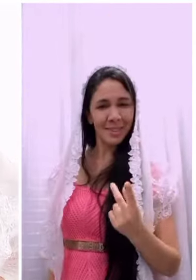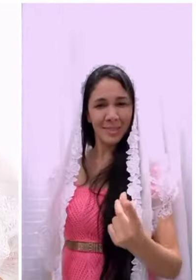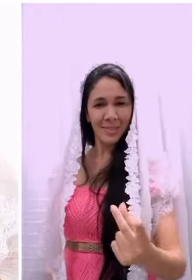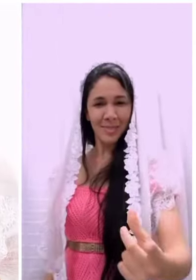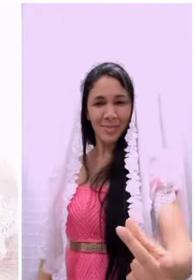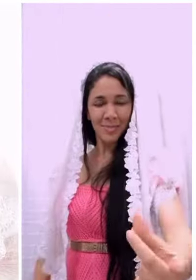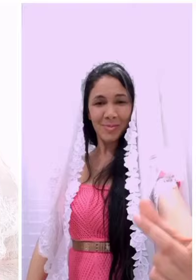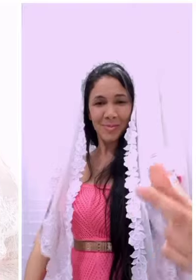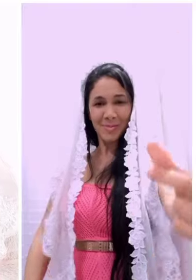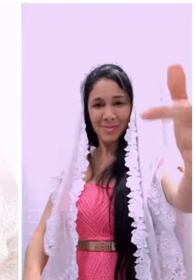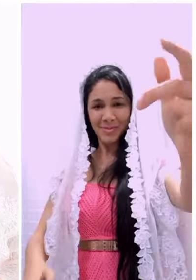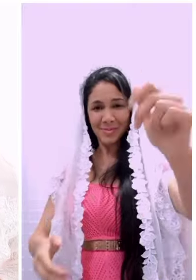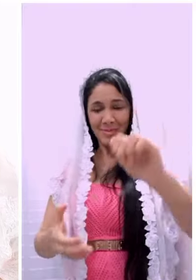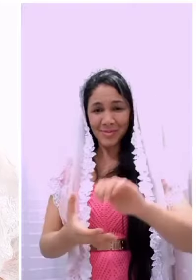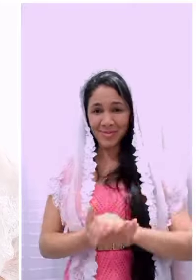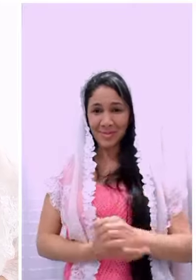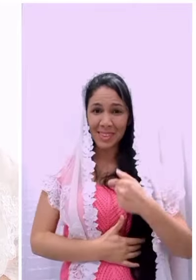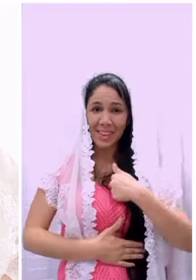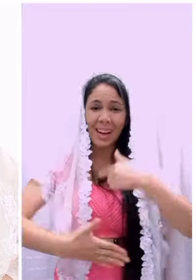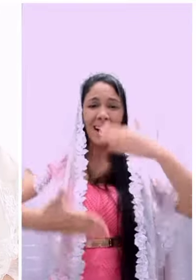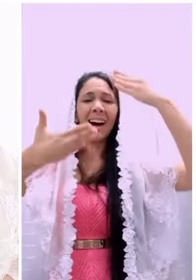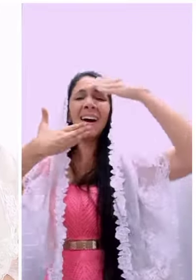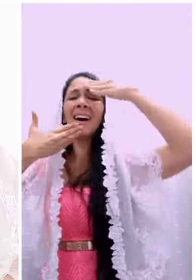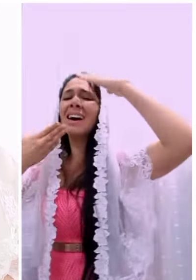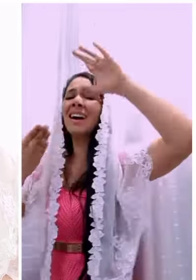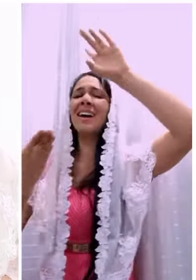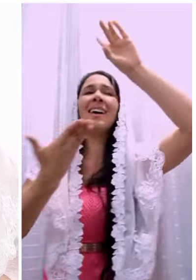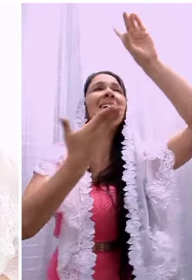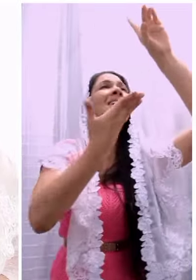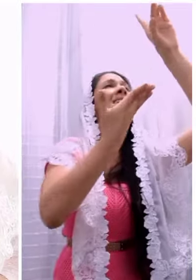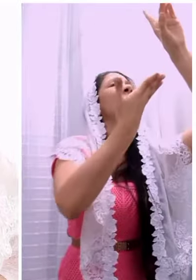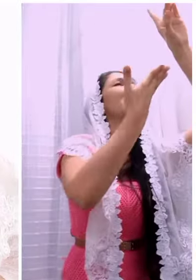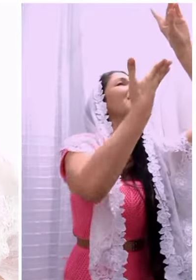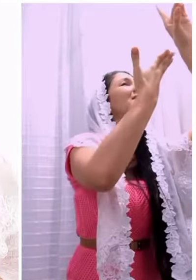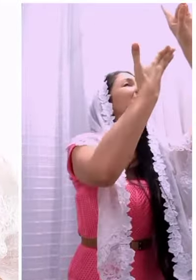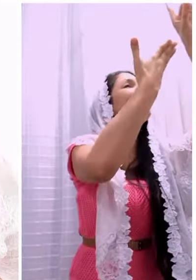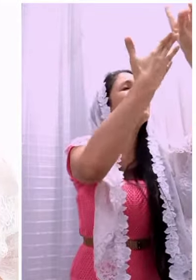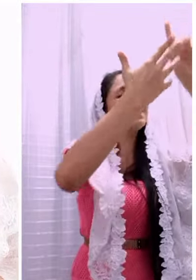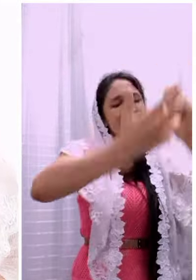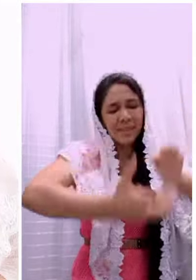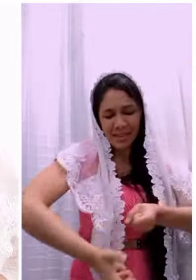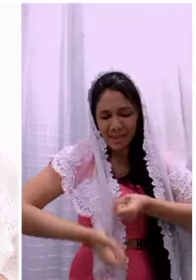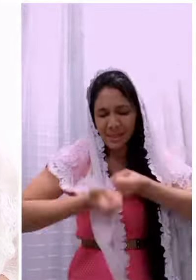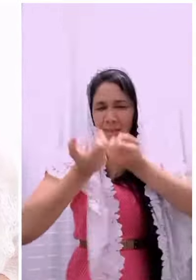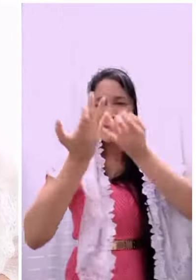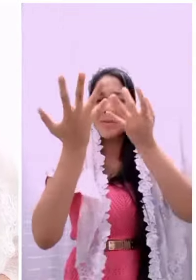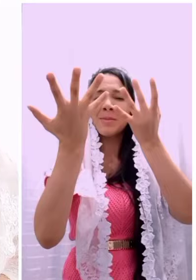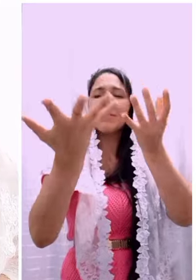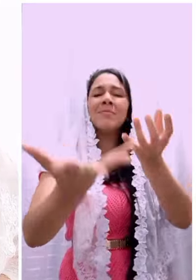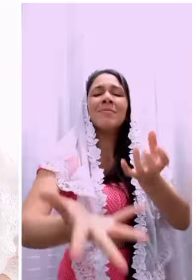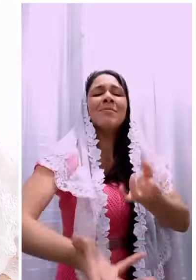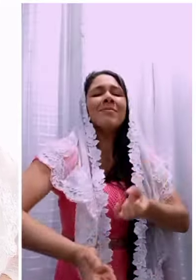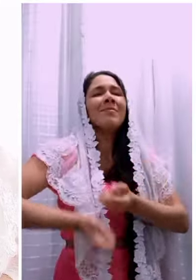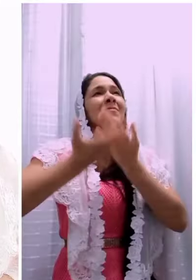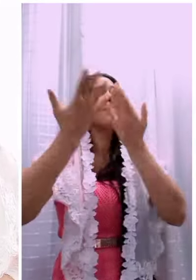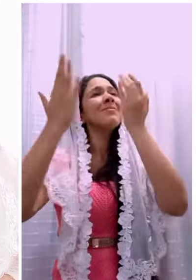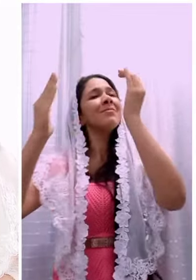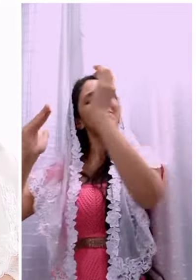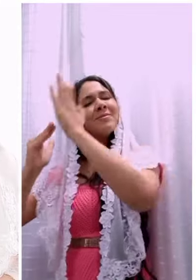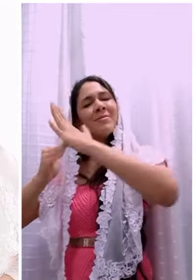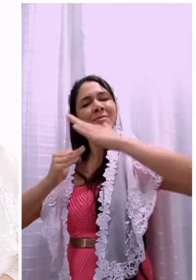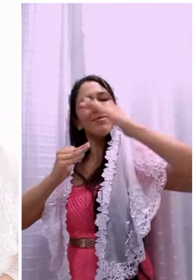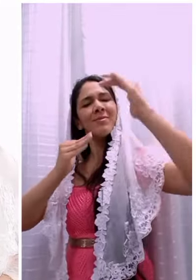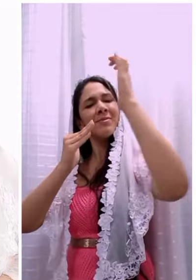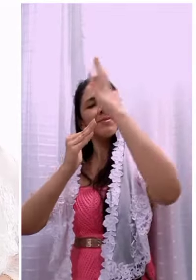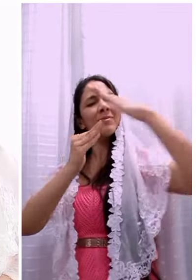Eu agradeço a Deus, por esses versos recitados. O nome de Deus seja sempre louvado.